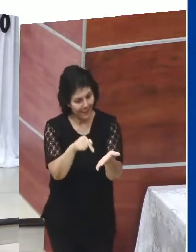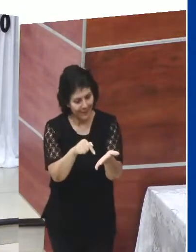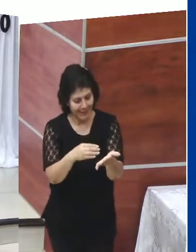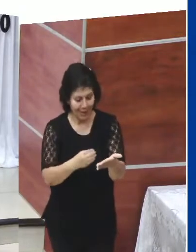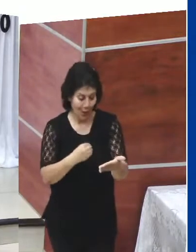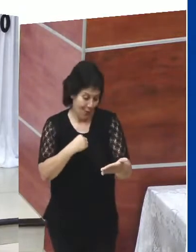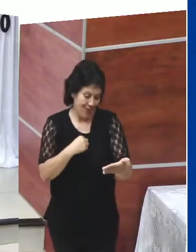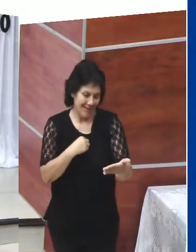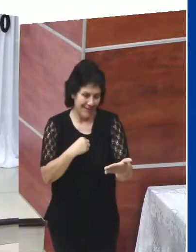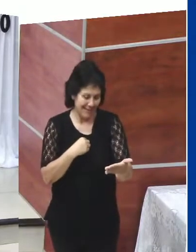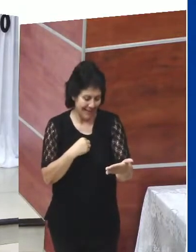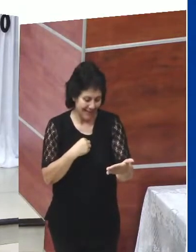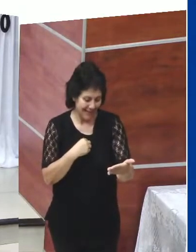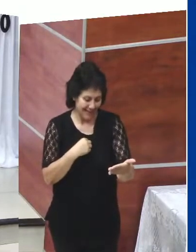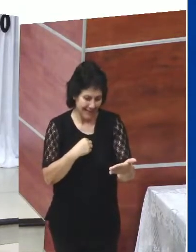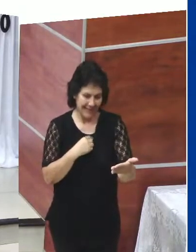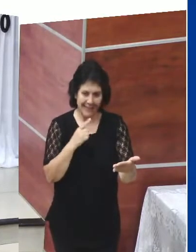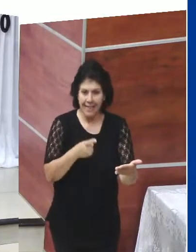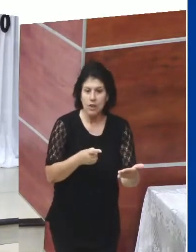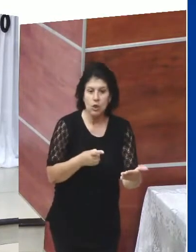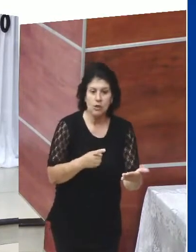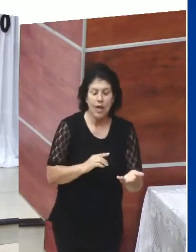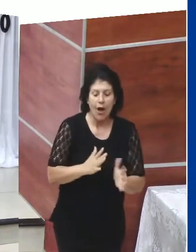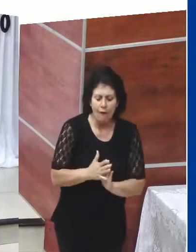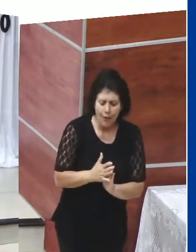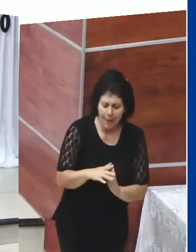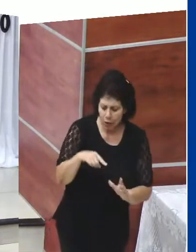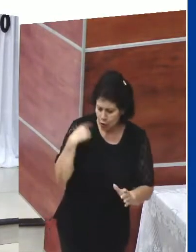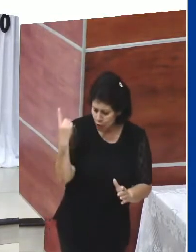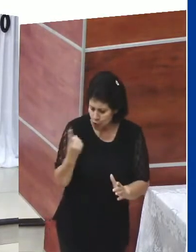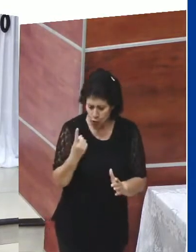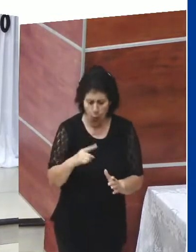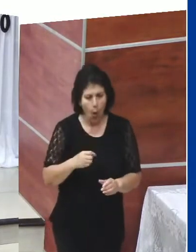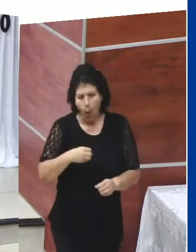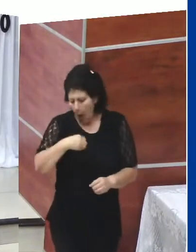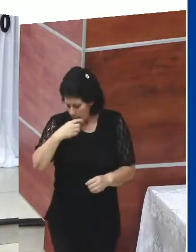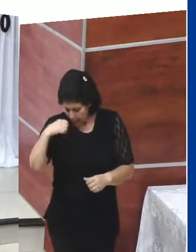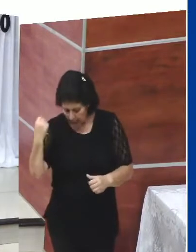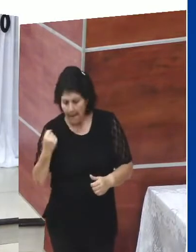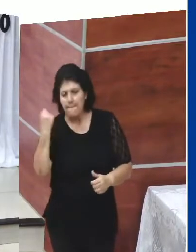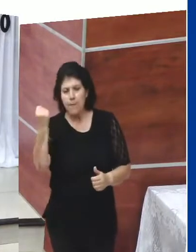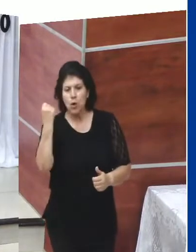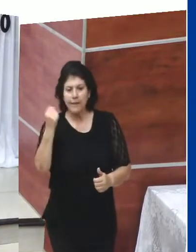confianza. Ninguna disciplina espiritual es más importante que